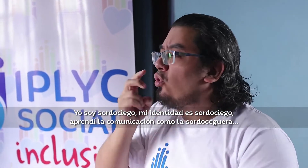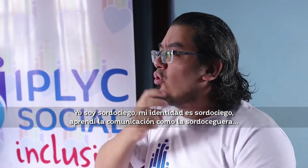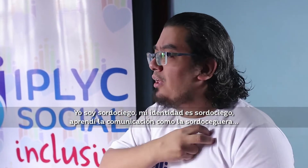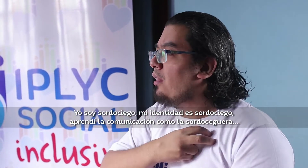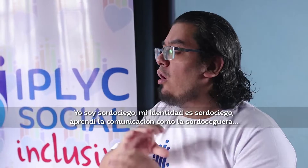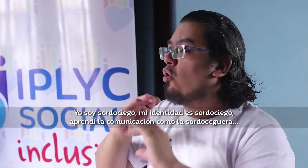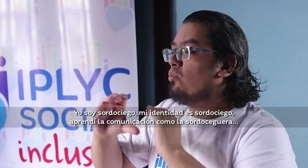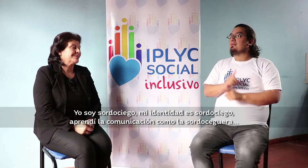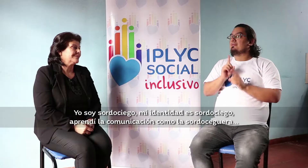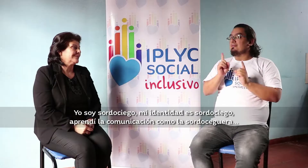sordo ceguera.